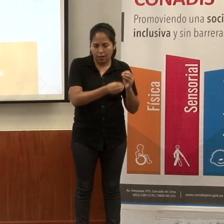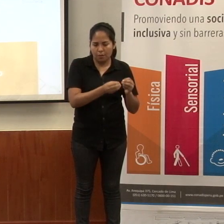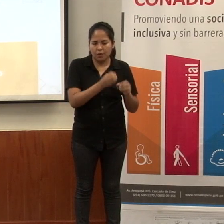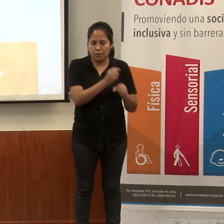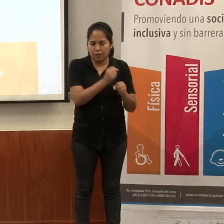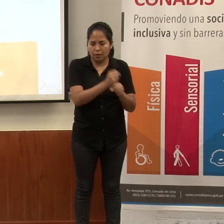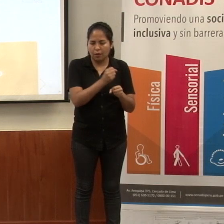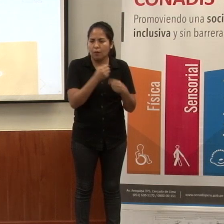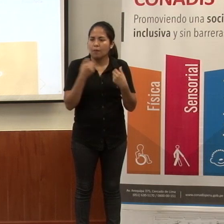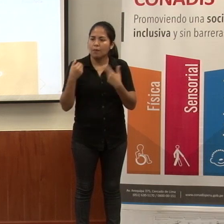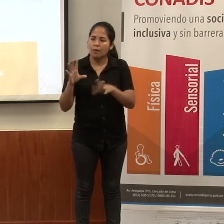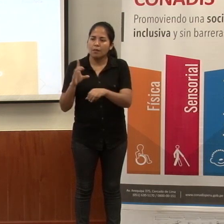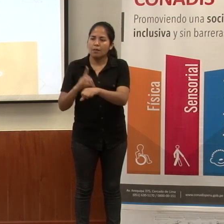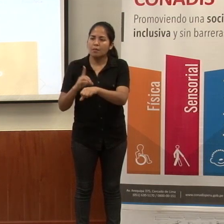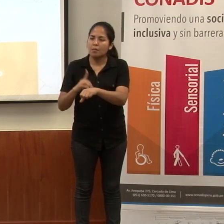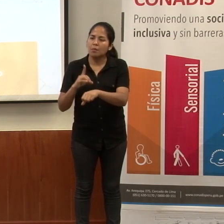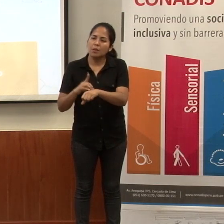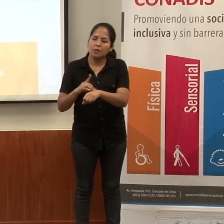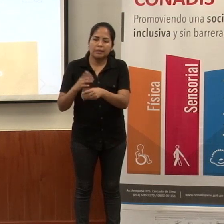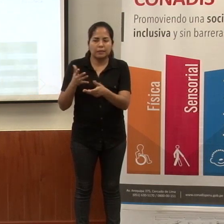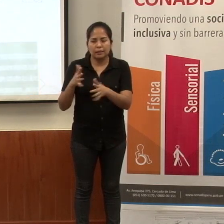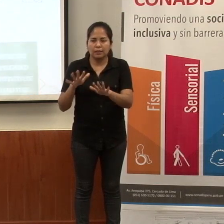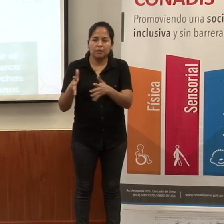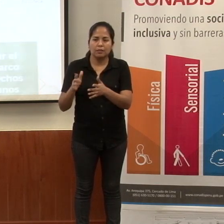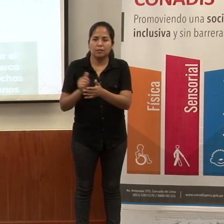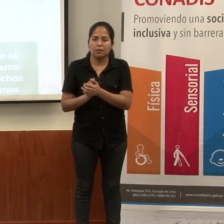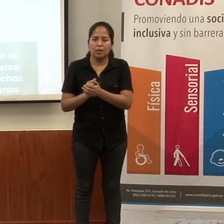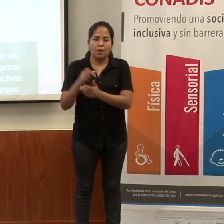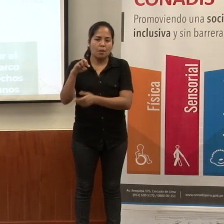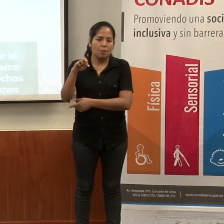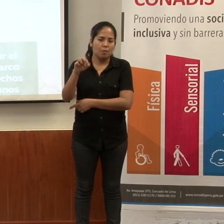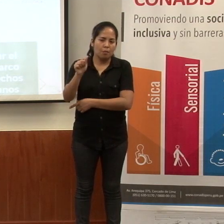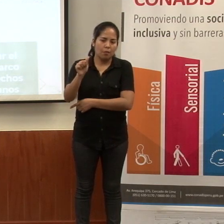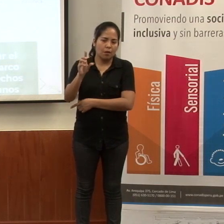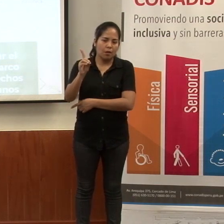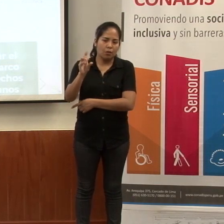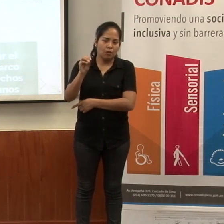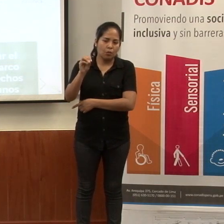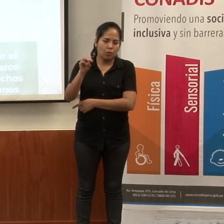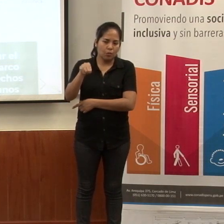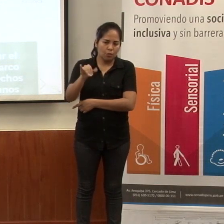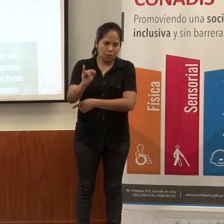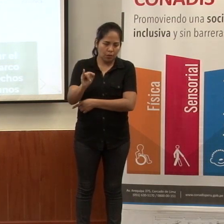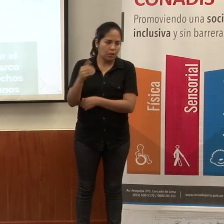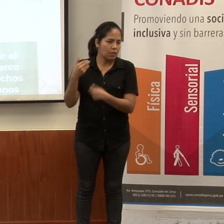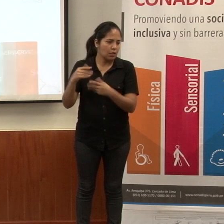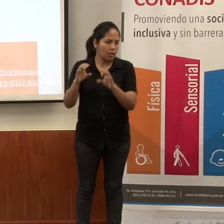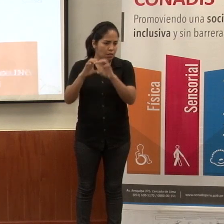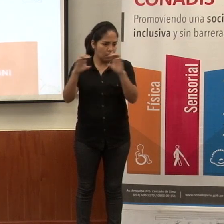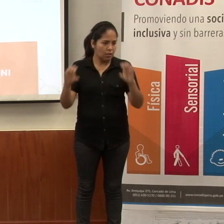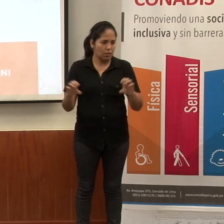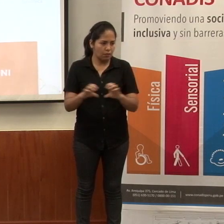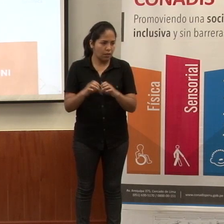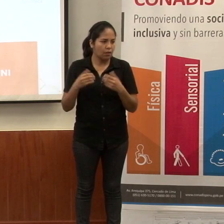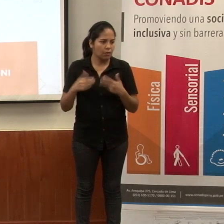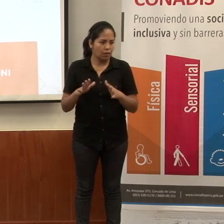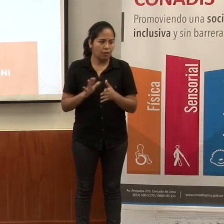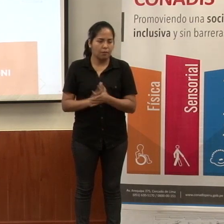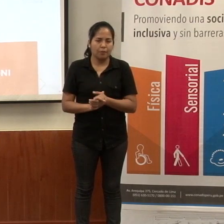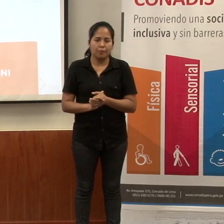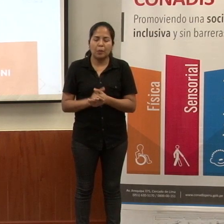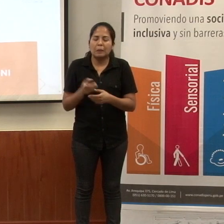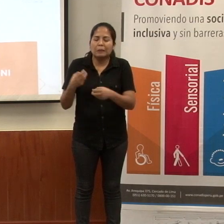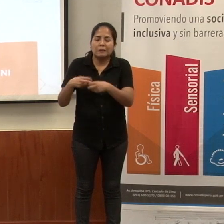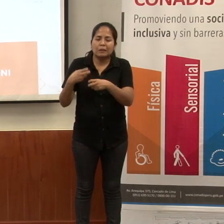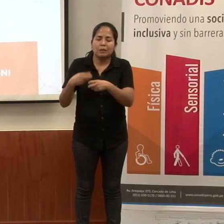tenemos médicos, por ejemplo, entre comillas, que hacen PADOMI, que ya son certificadores. Pero el problema, por ejemplo, con